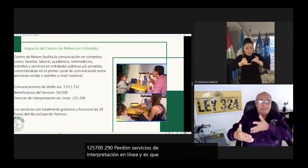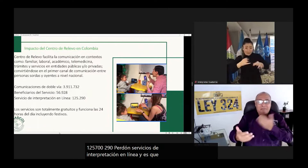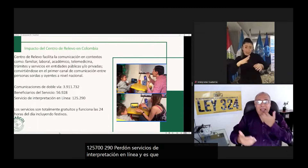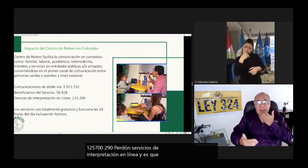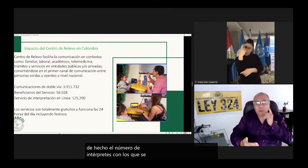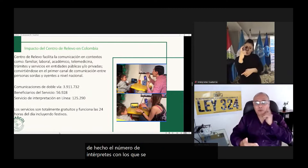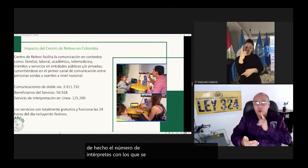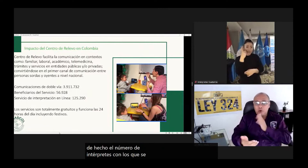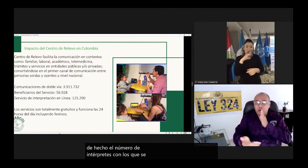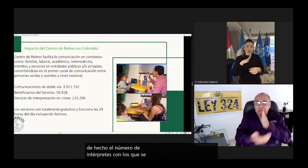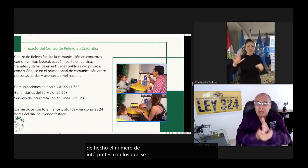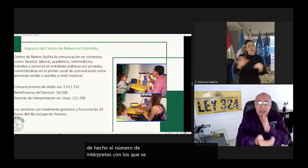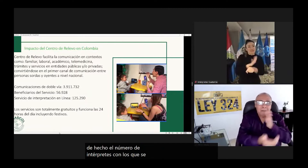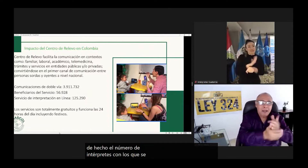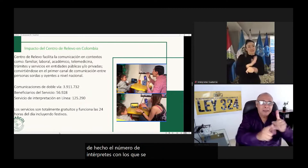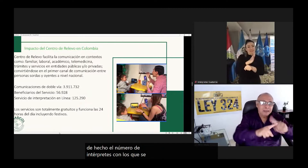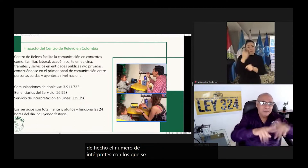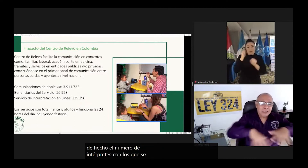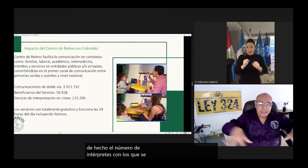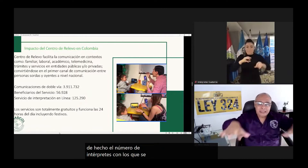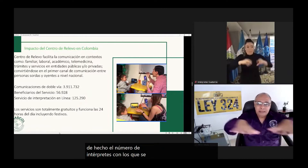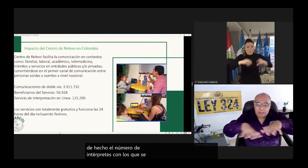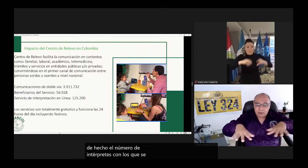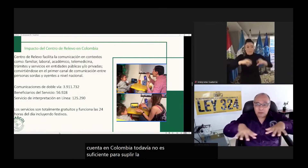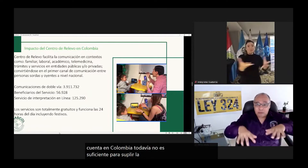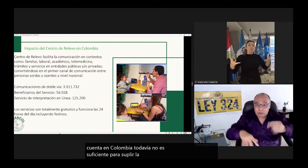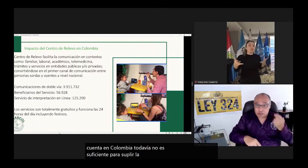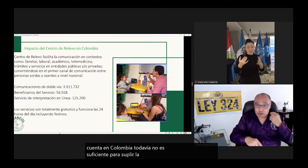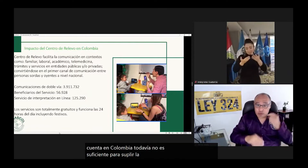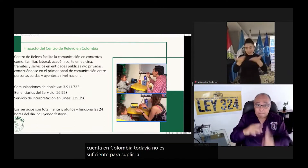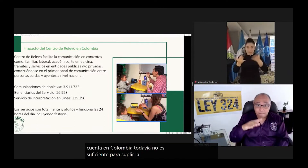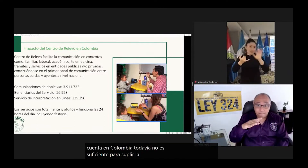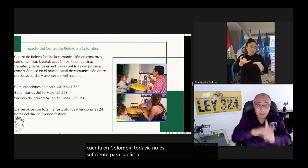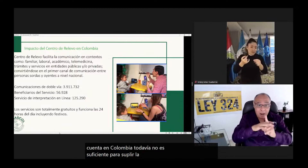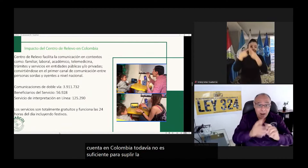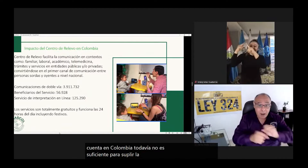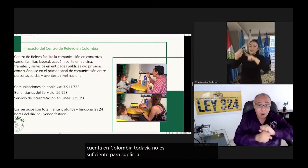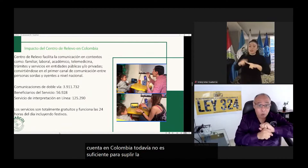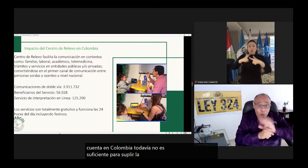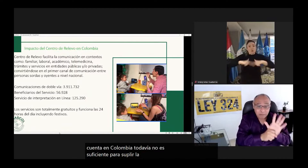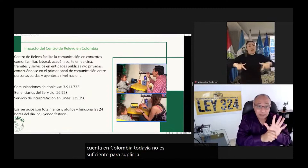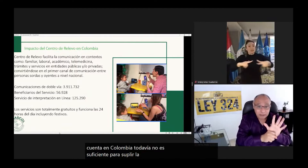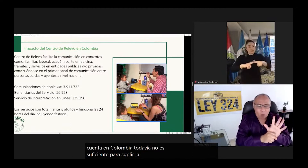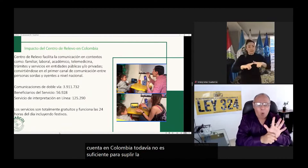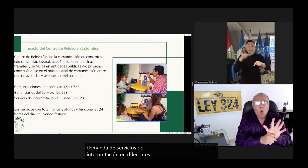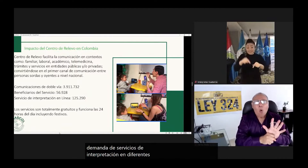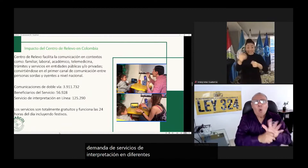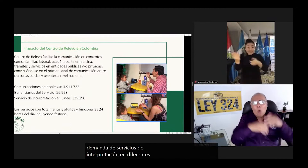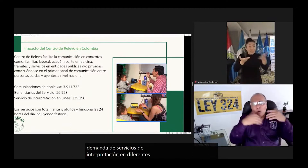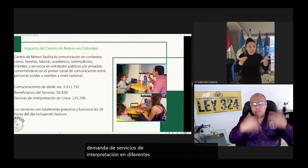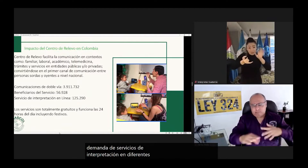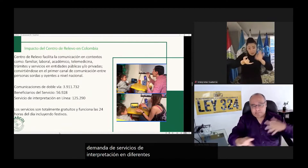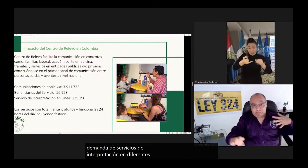no es suficiente para suplir la demanda de servicios de interpretación en diferentes espacios. De ahí que el servicio de interpretación en